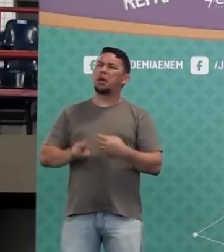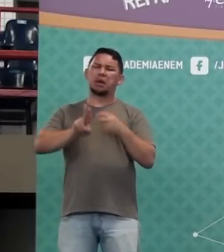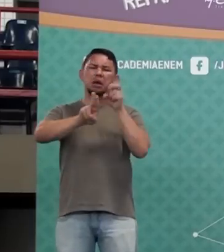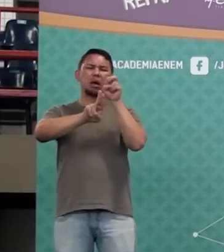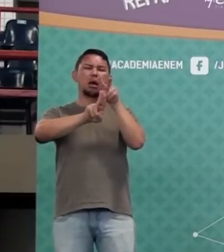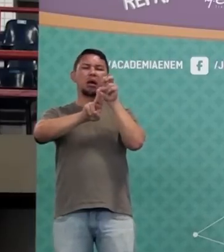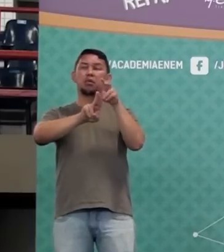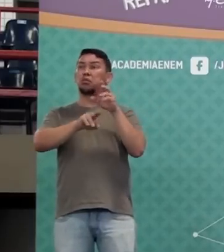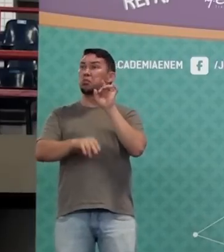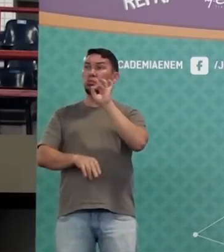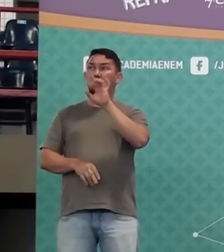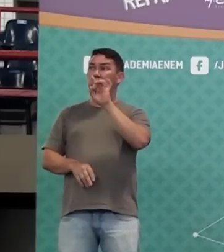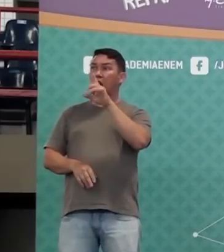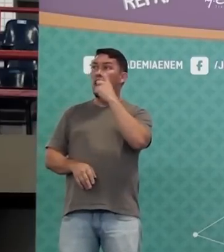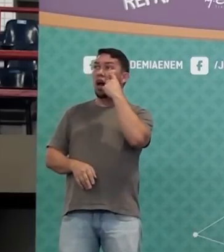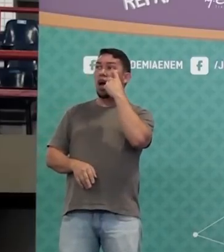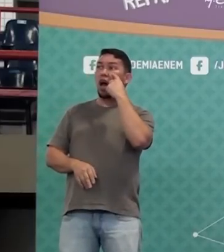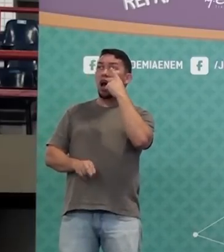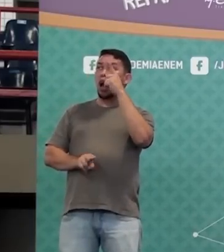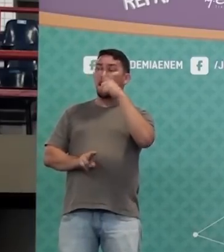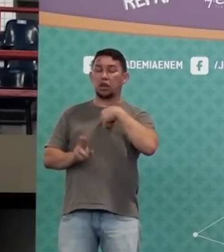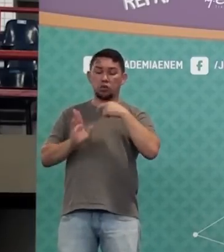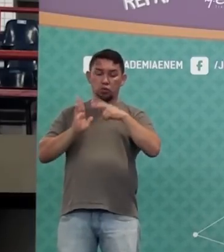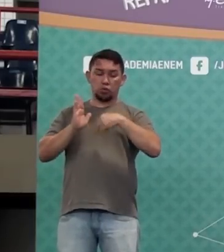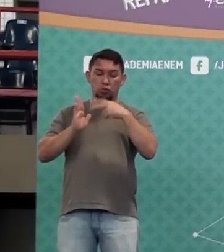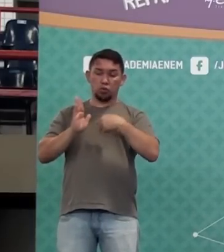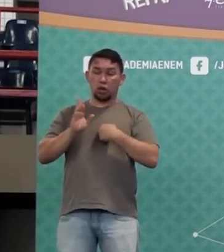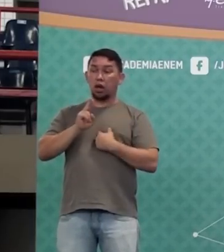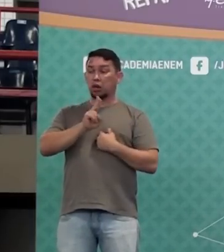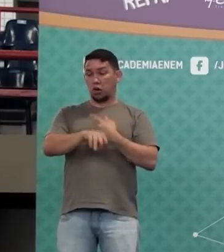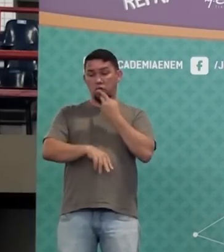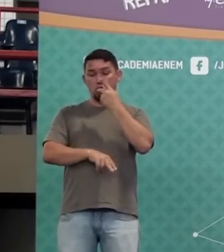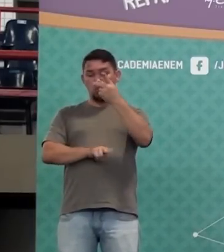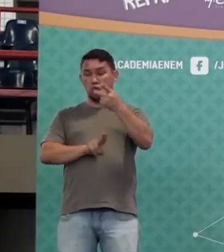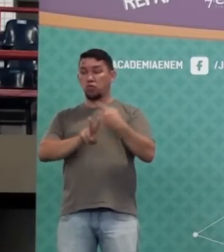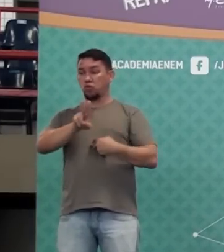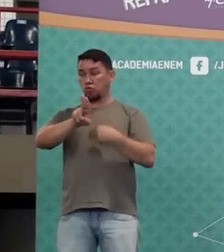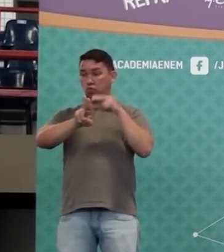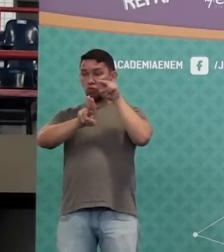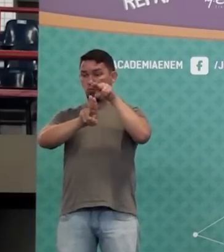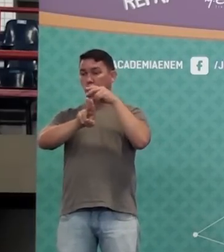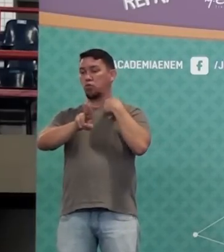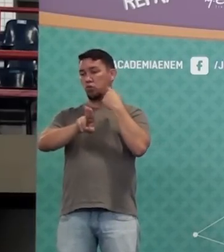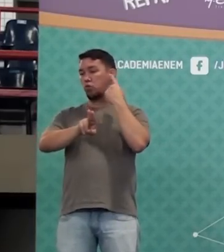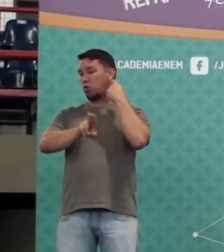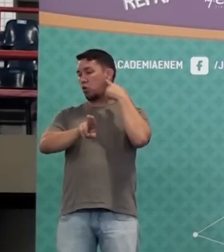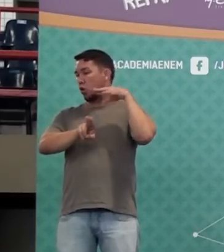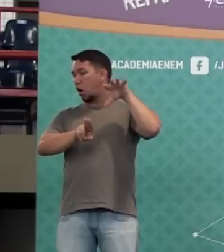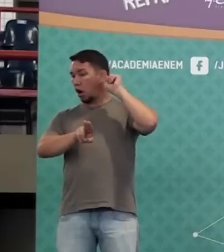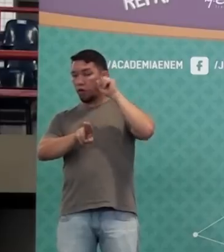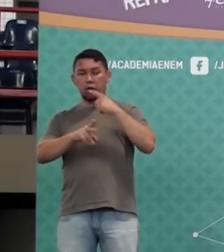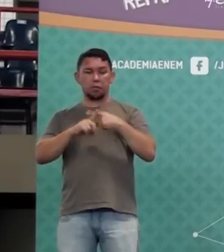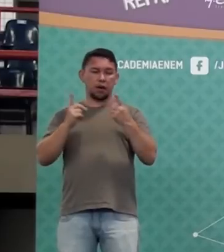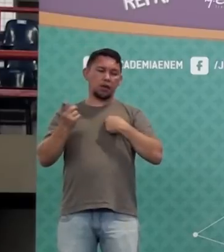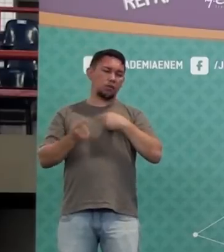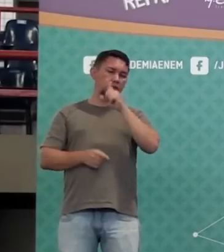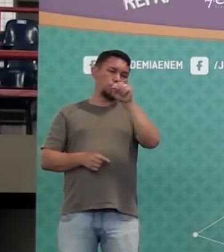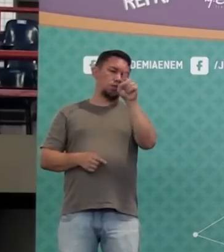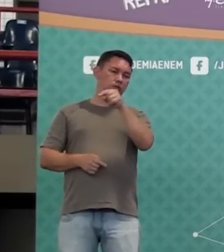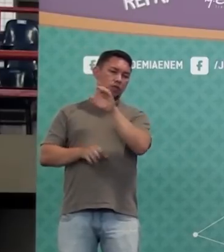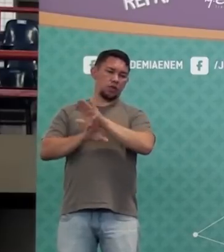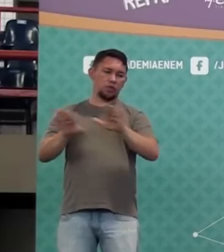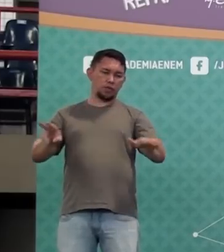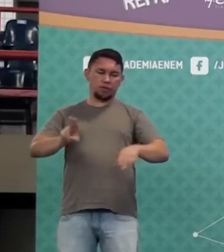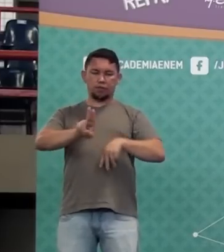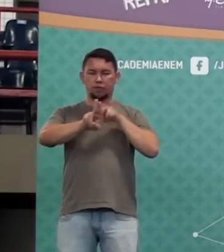trema? Era só um símbolo para dizer que na pronúncia o U era escutado. Hoje não tem mais